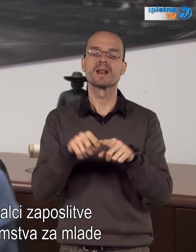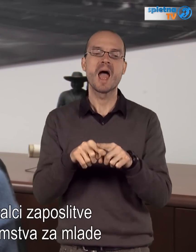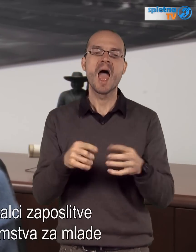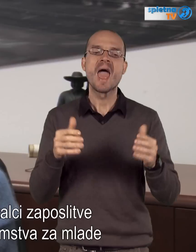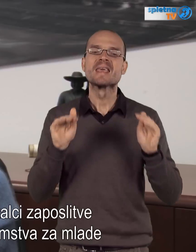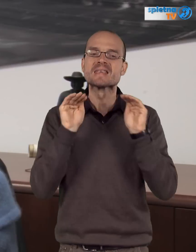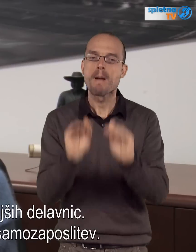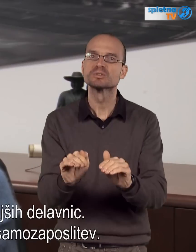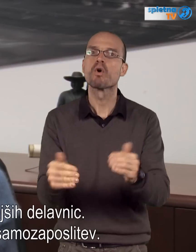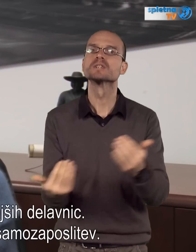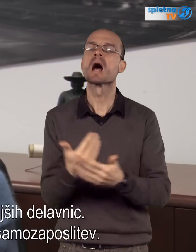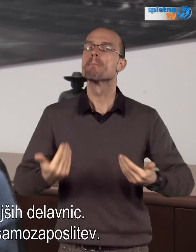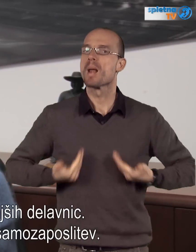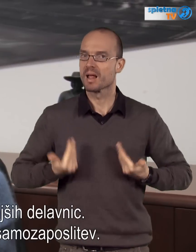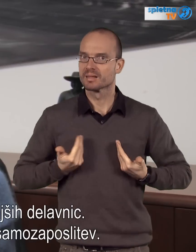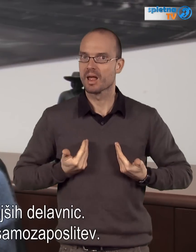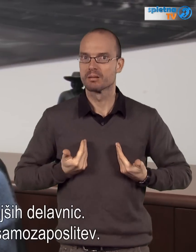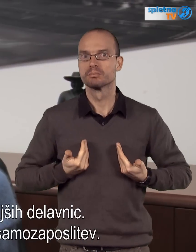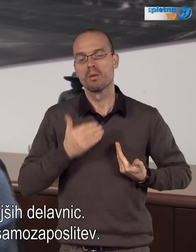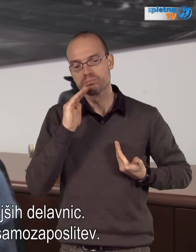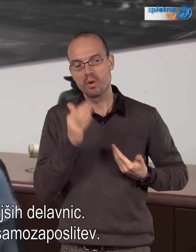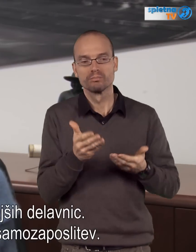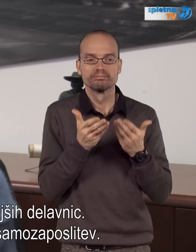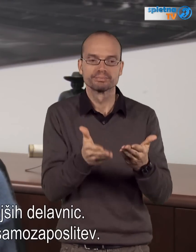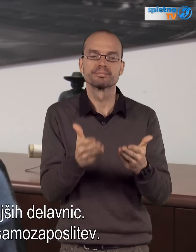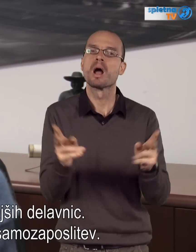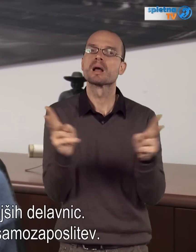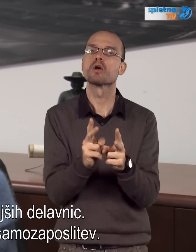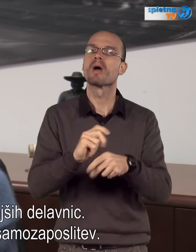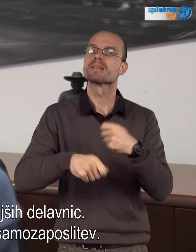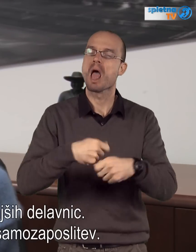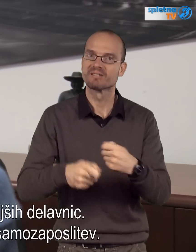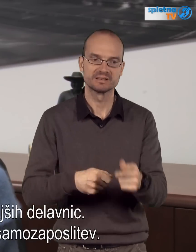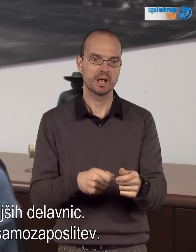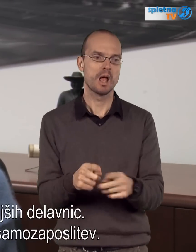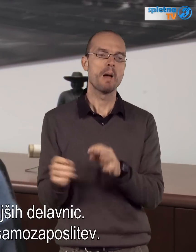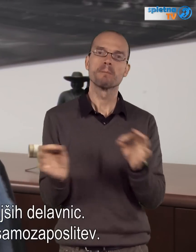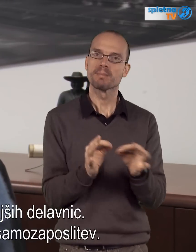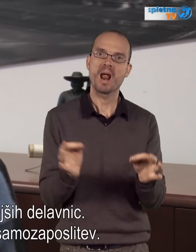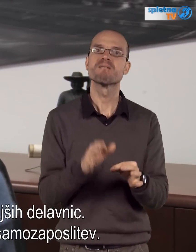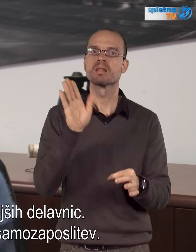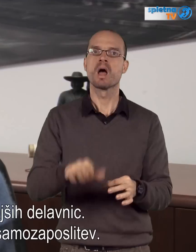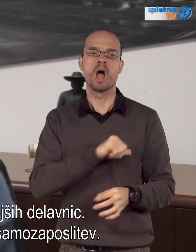za mlade deležni različnih krajših delavnic v smislu priprave na